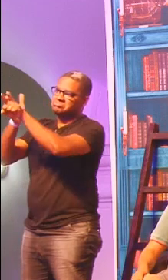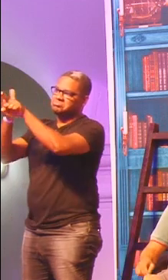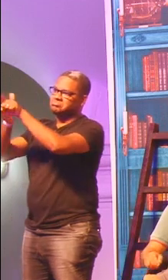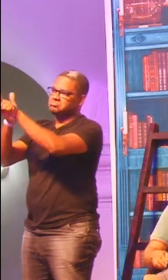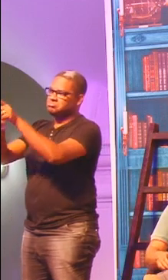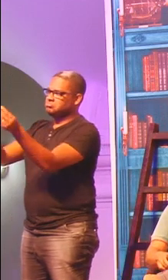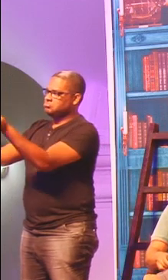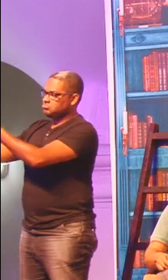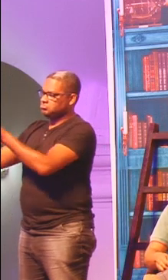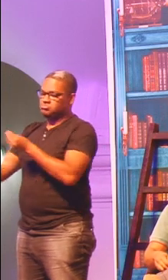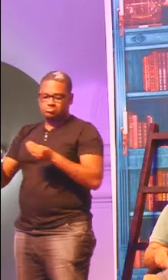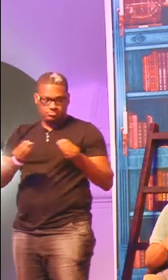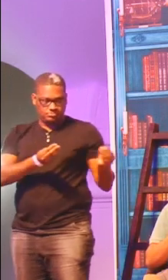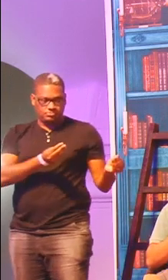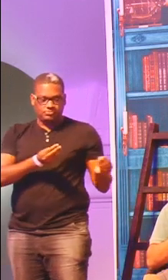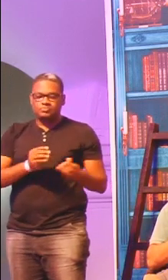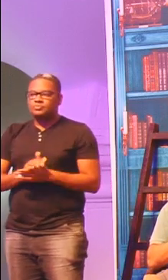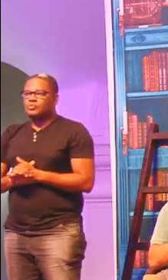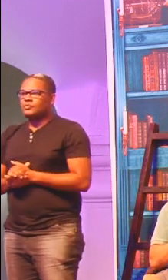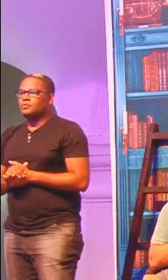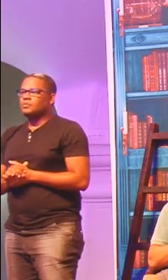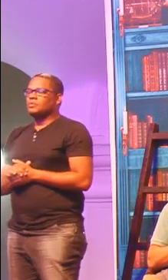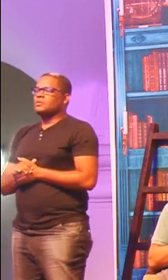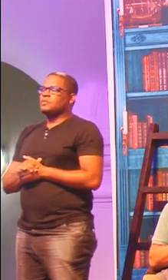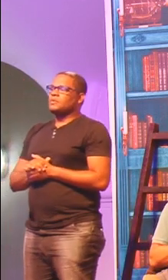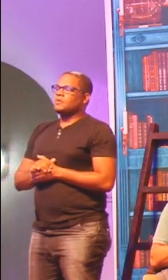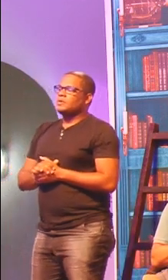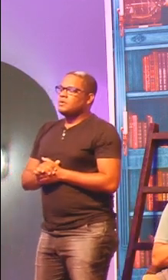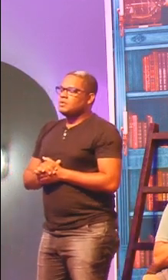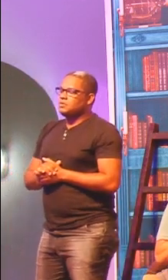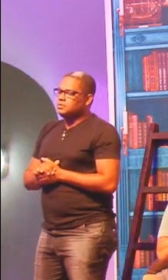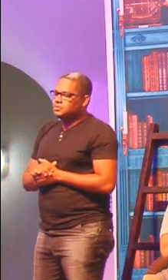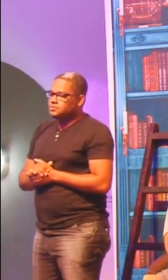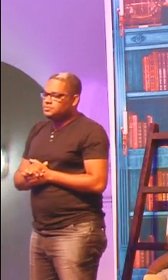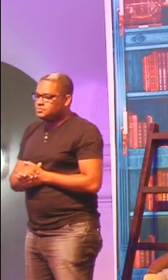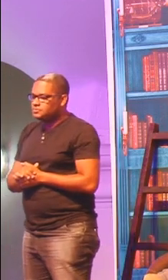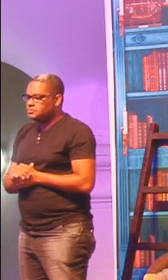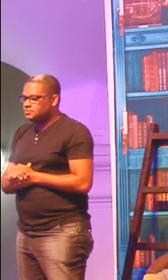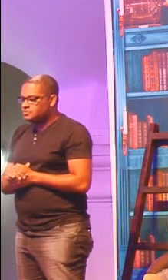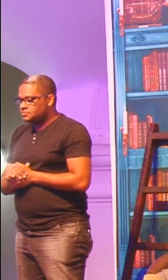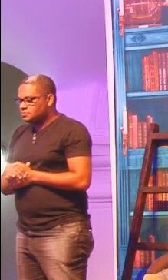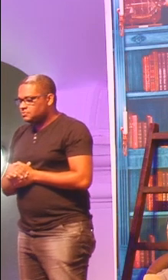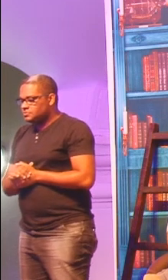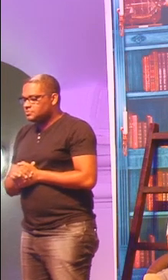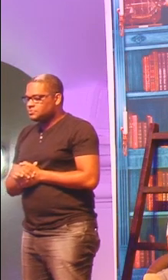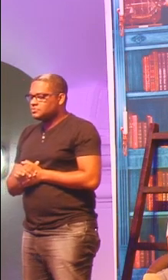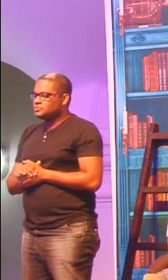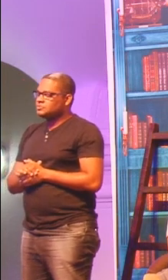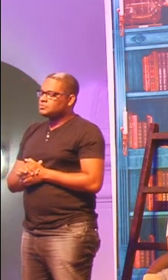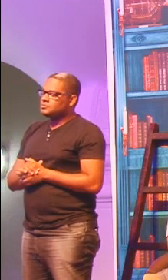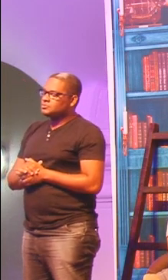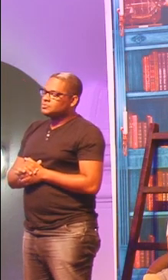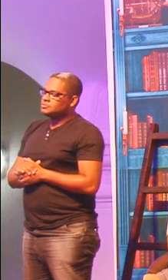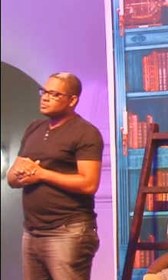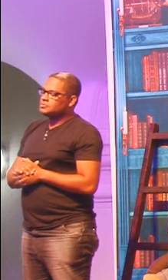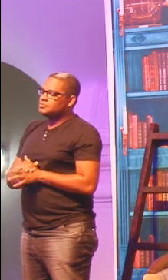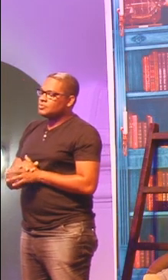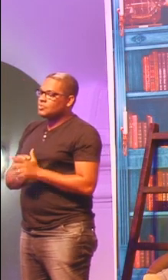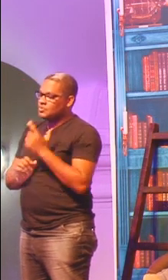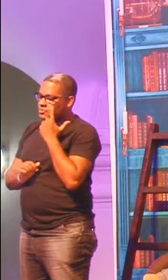fazer as suas perguntas. Bom, acho que ainda um pouco dentro do que vocês